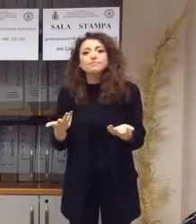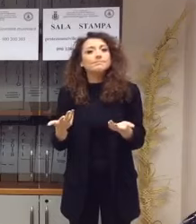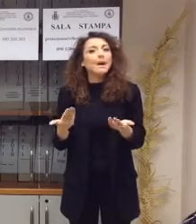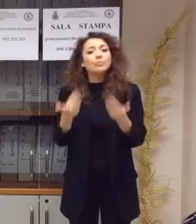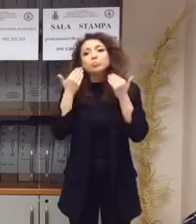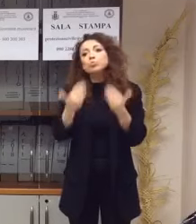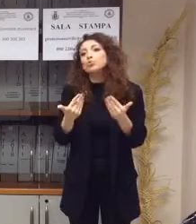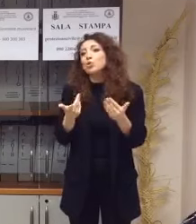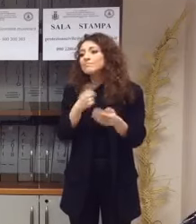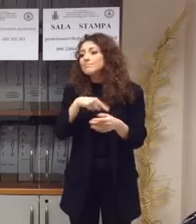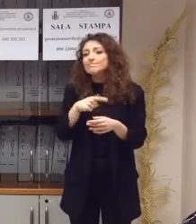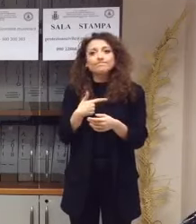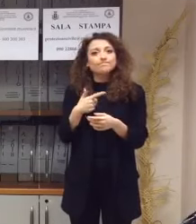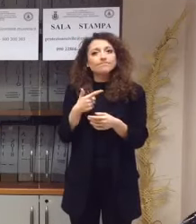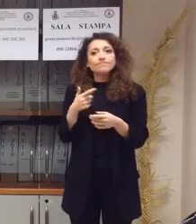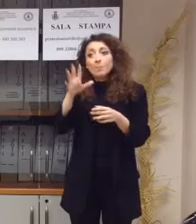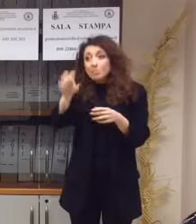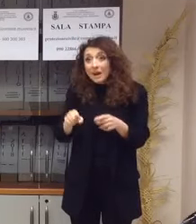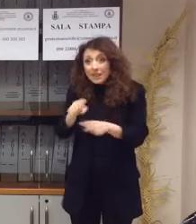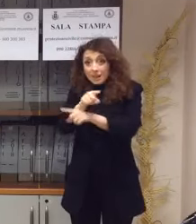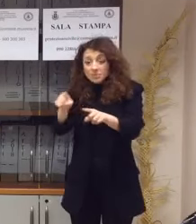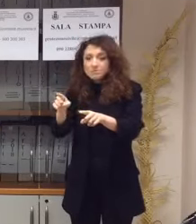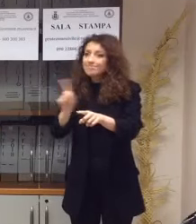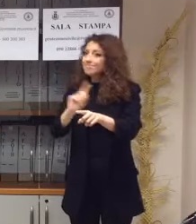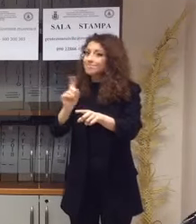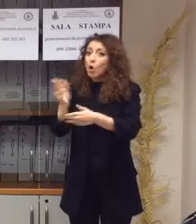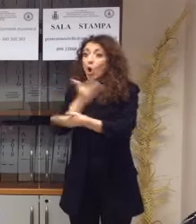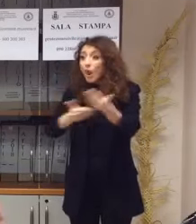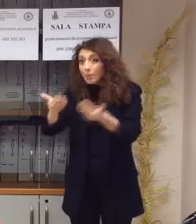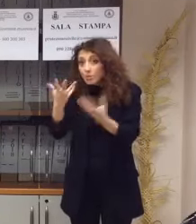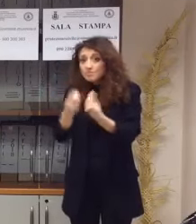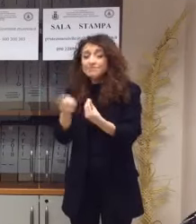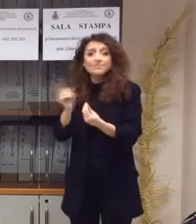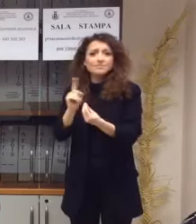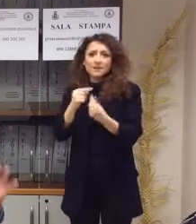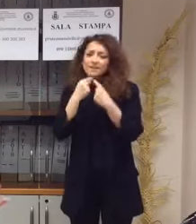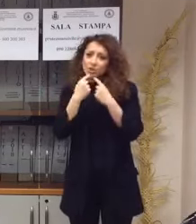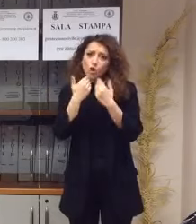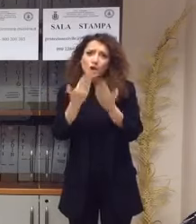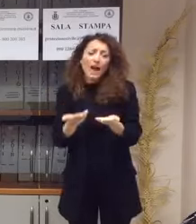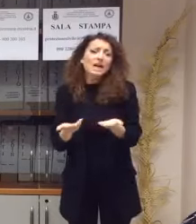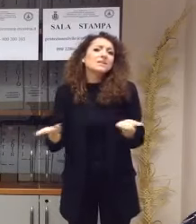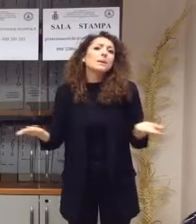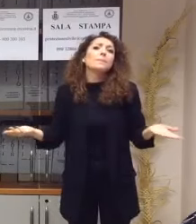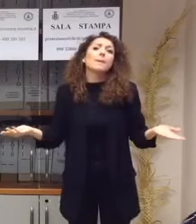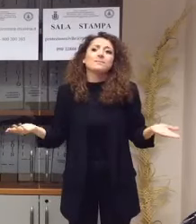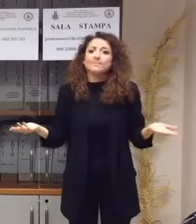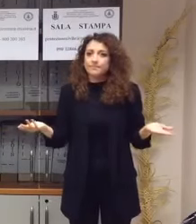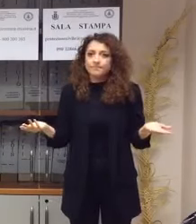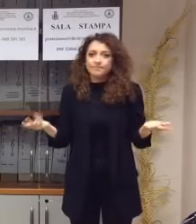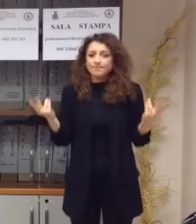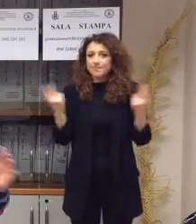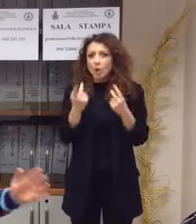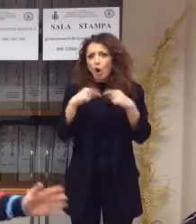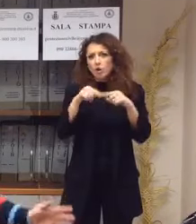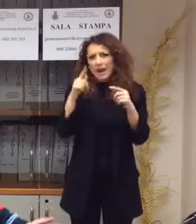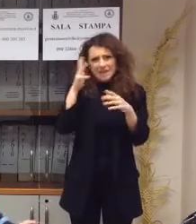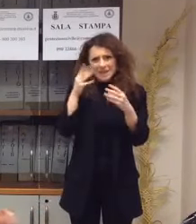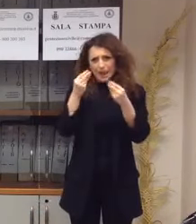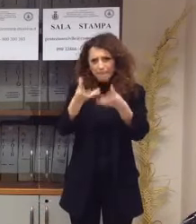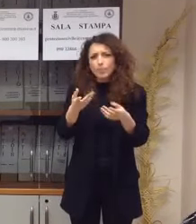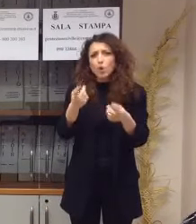noi non possiamo usufruire della vostra collaborazione. Quindi vi diciamo grazie, vi ho fatto l'esempio dei consiglieri comunali, vi ho fatto l'esempio dei consiglieri